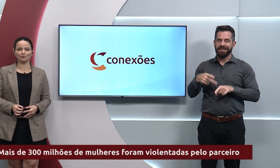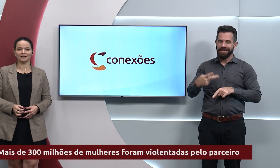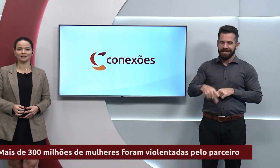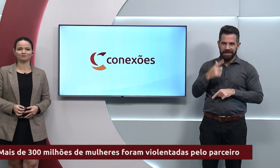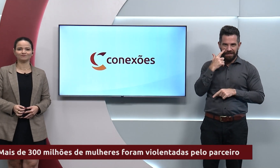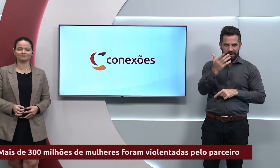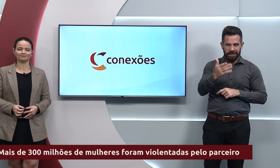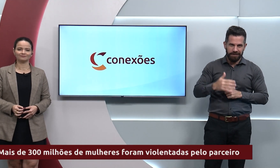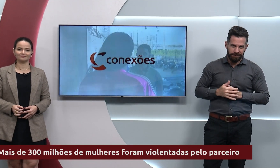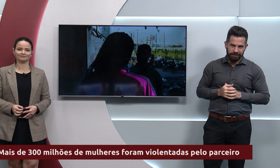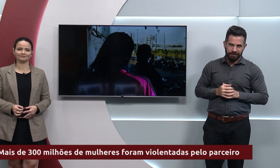Pública.